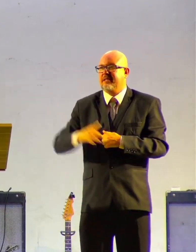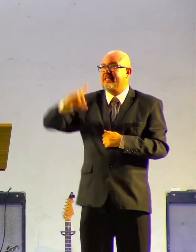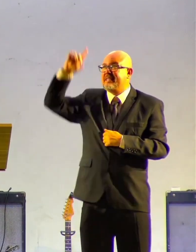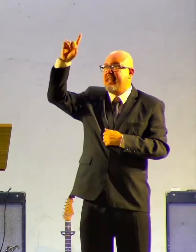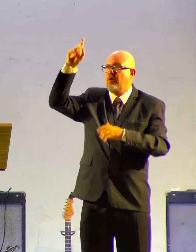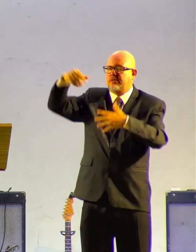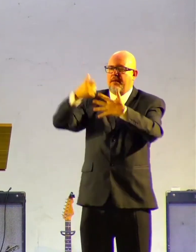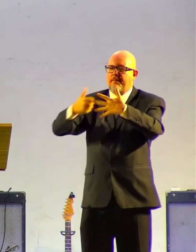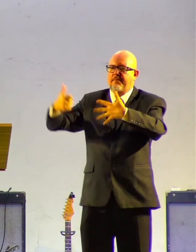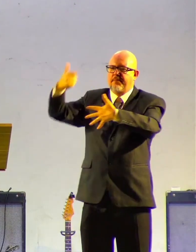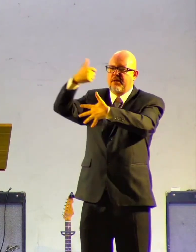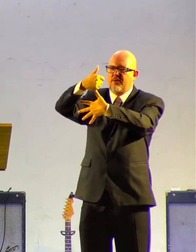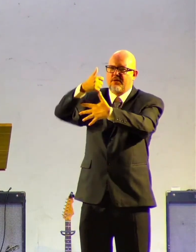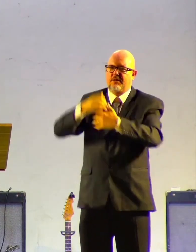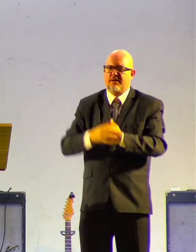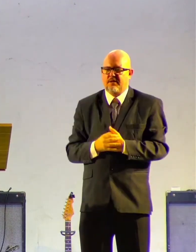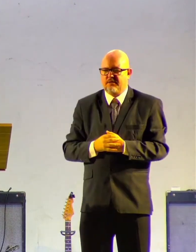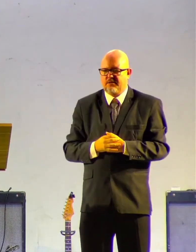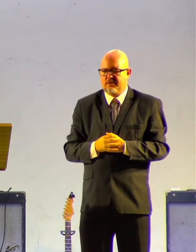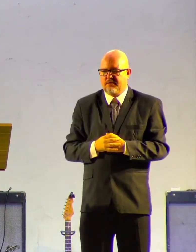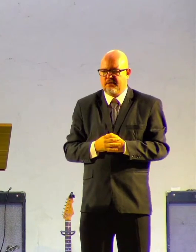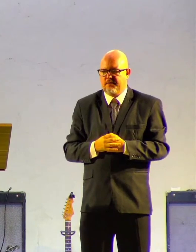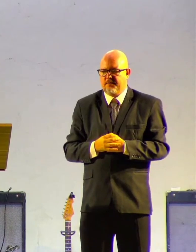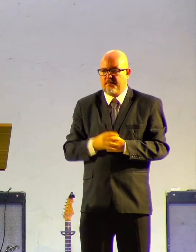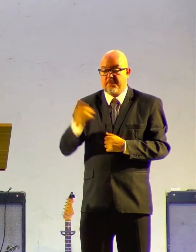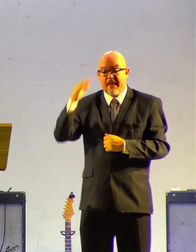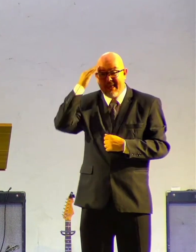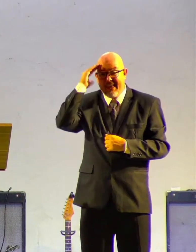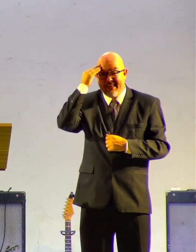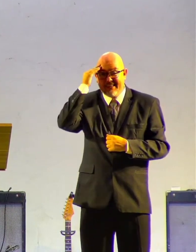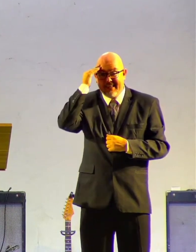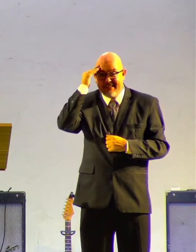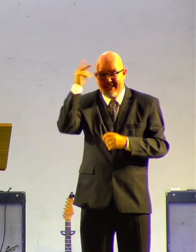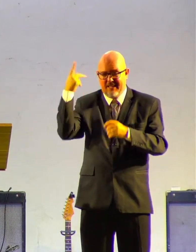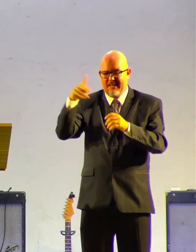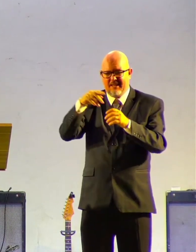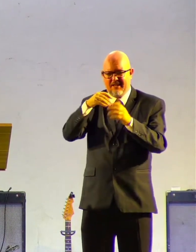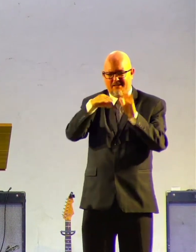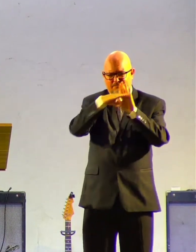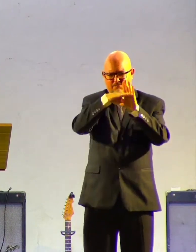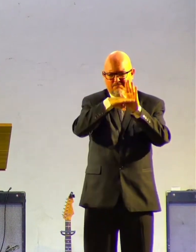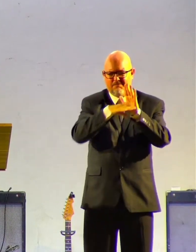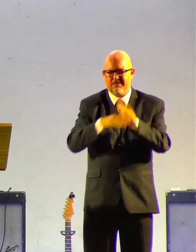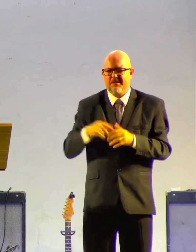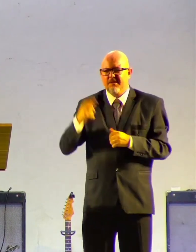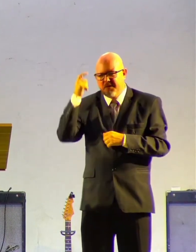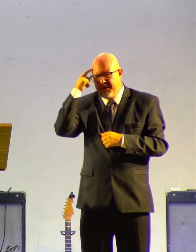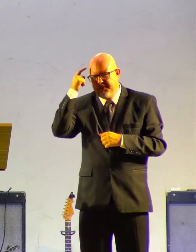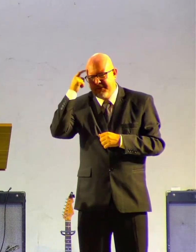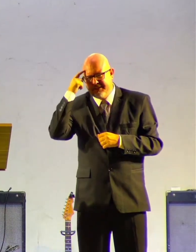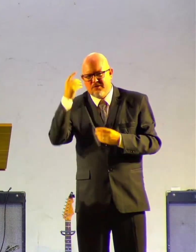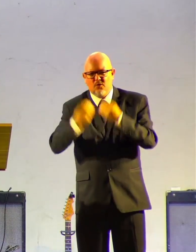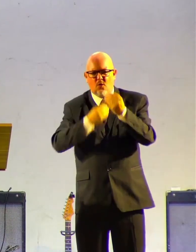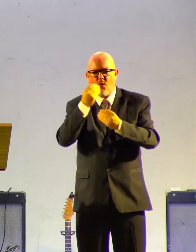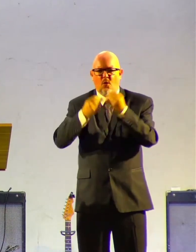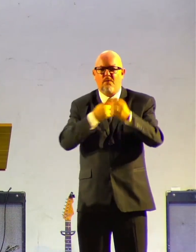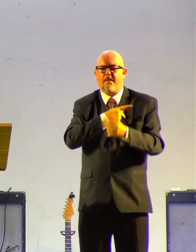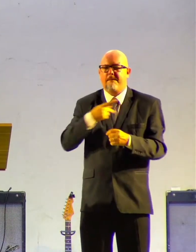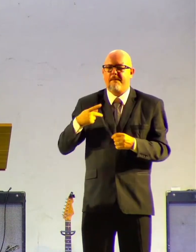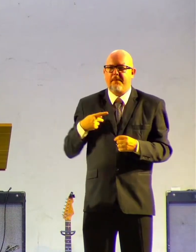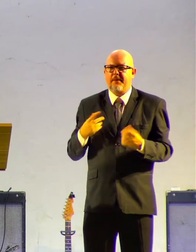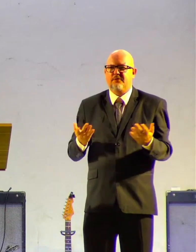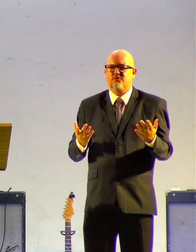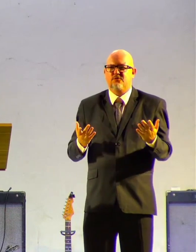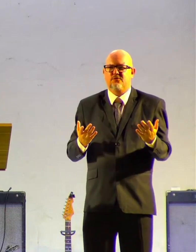Deus é prioridade. E eu fui entender a agenda desse homem, e eu fiquei pensando, meu Deus, como é que é a agenda de um